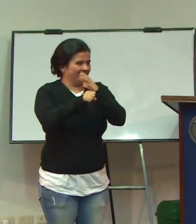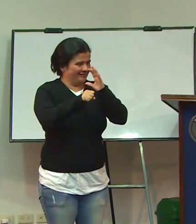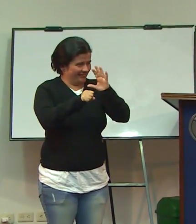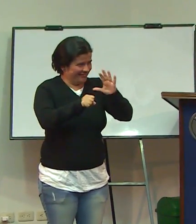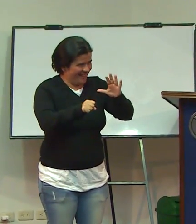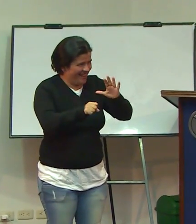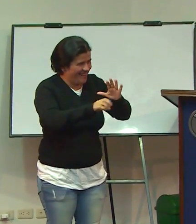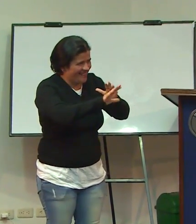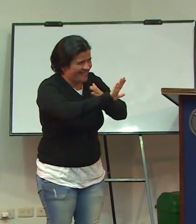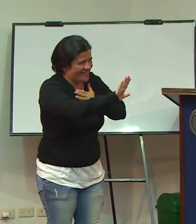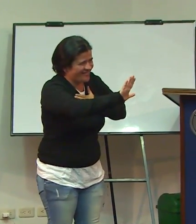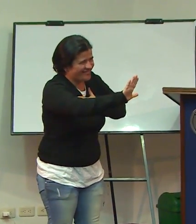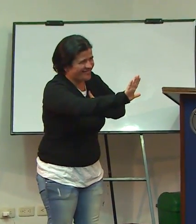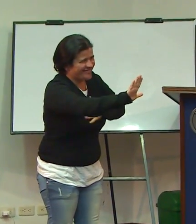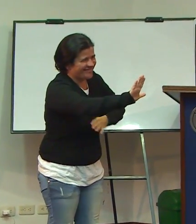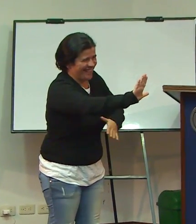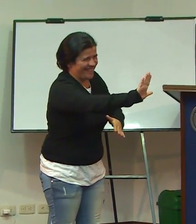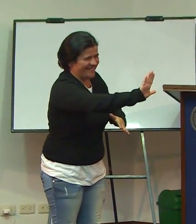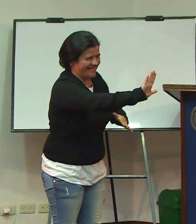Buenas noches para todos.